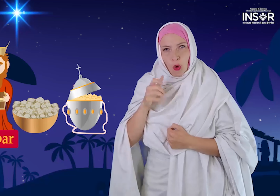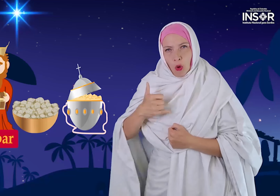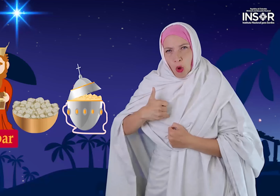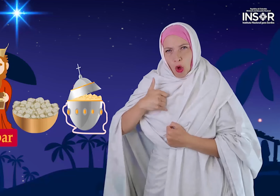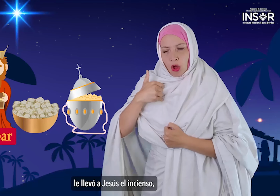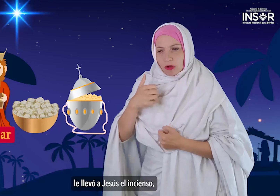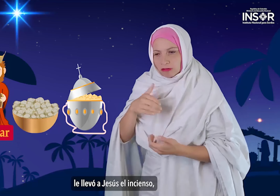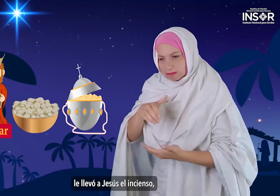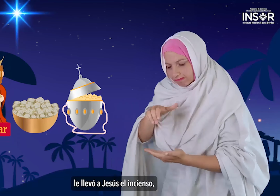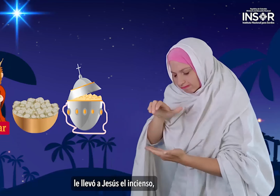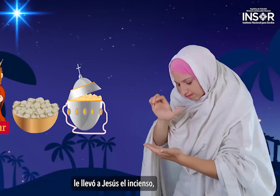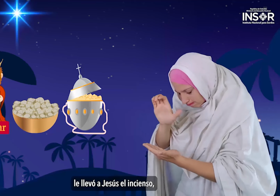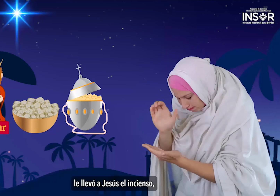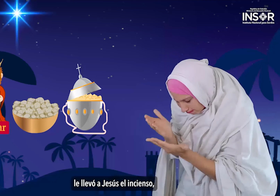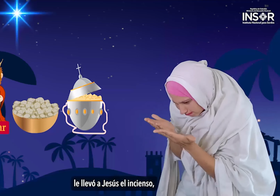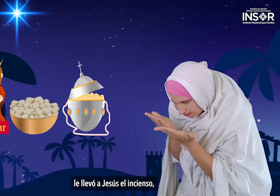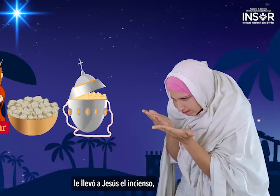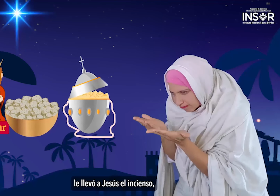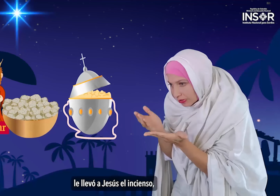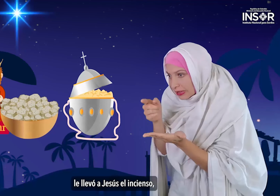le llevó a Jesús el incienso